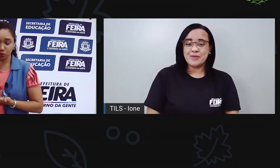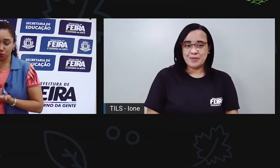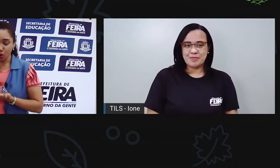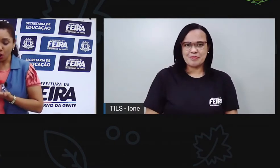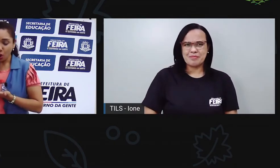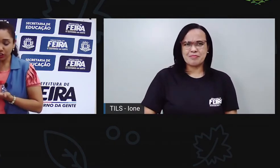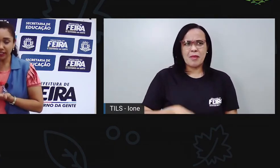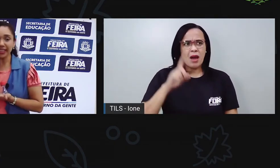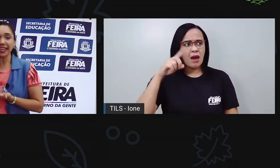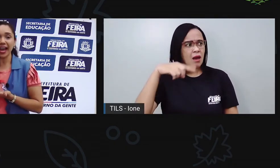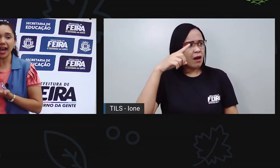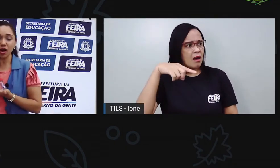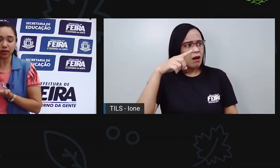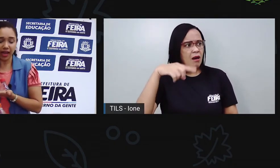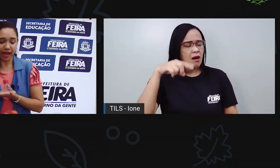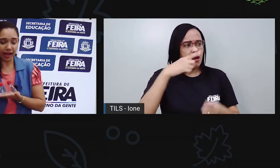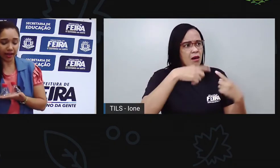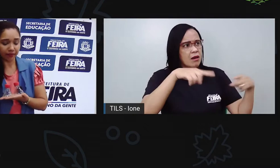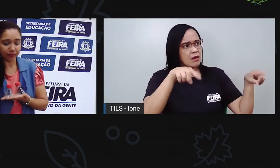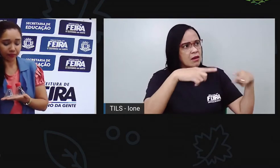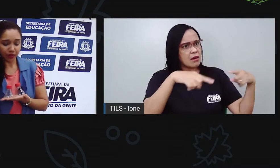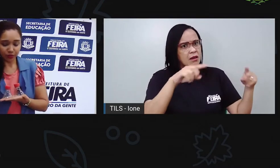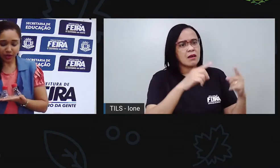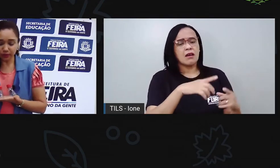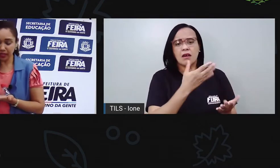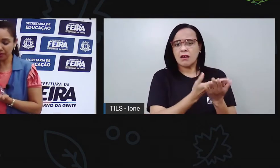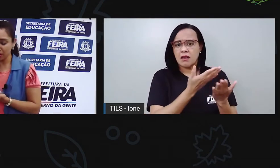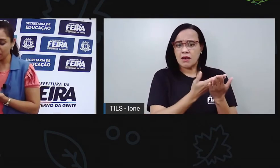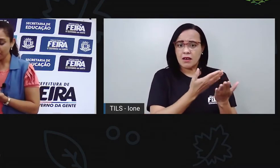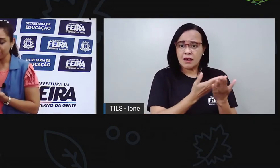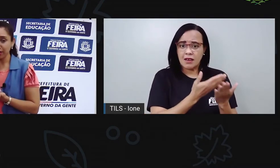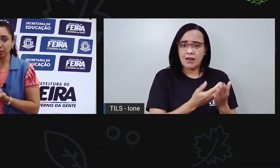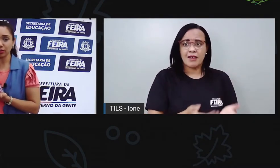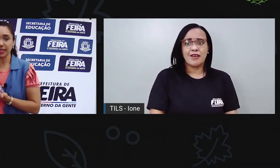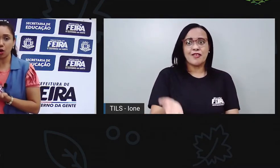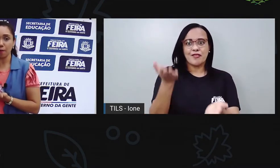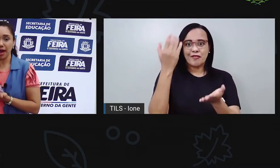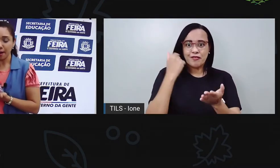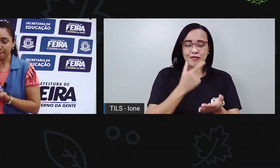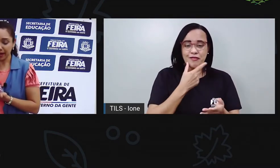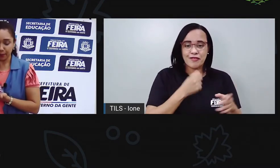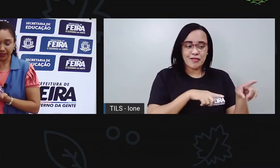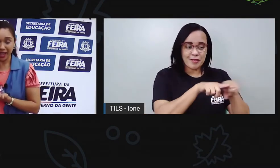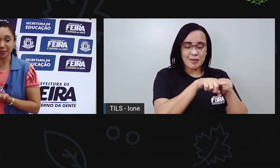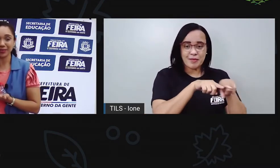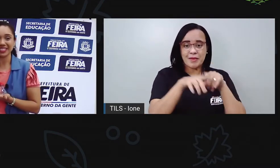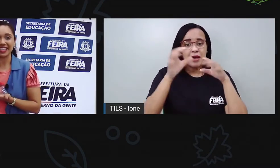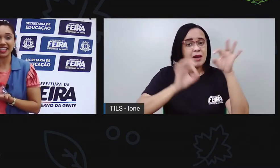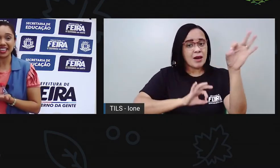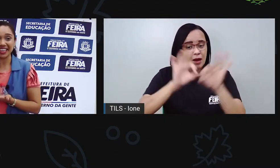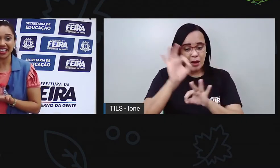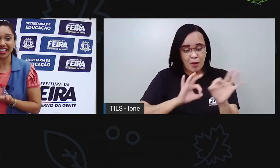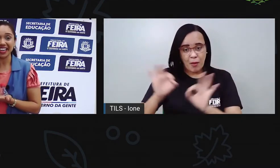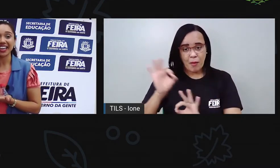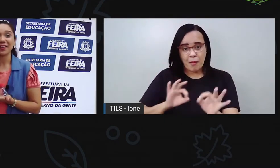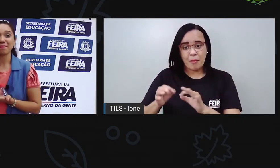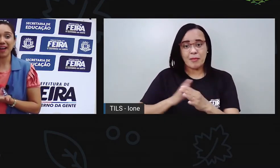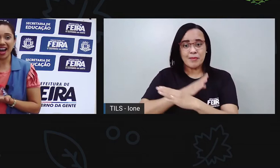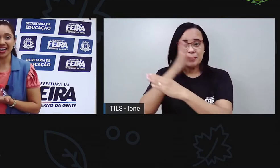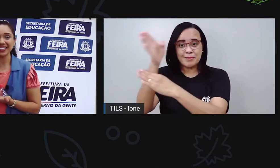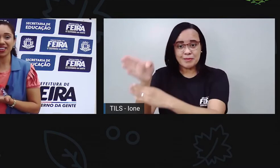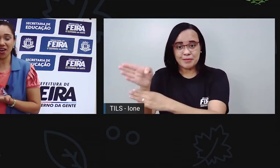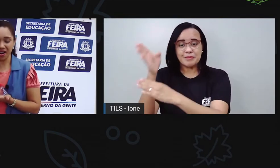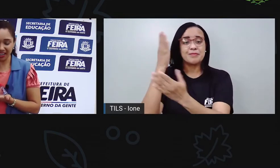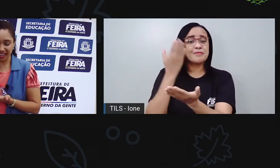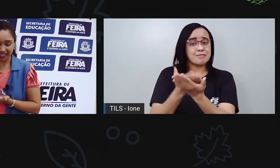mesmo! Hoje tem aula! Vamos, irmão, vamos nos arrumar para podermos ir